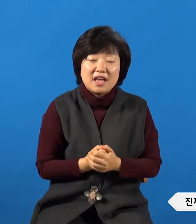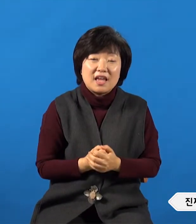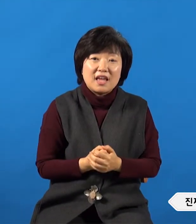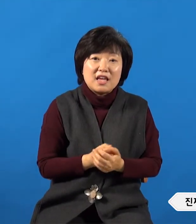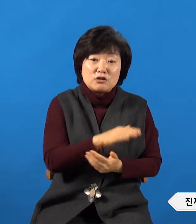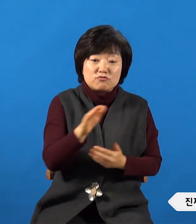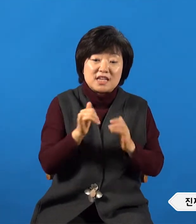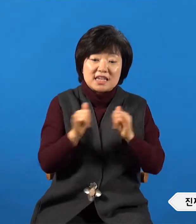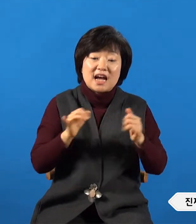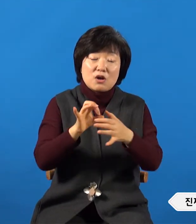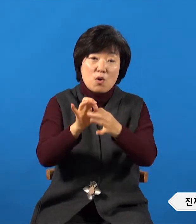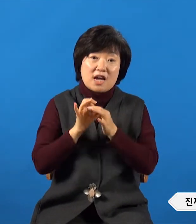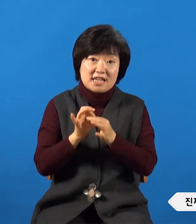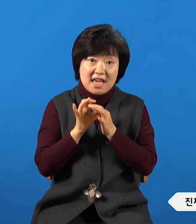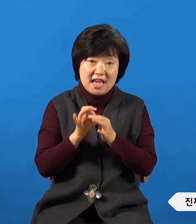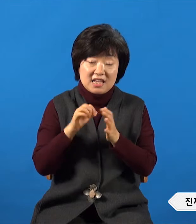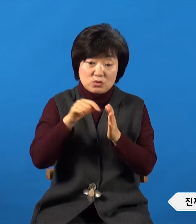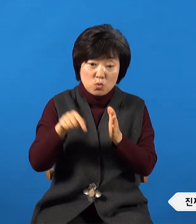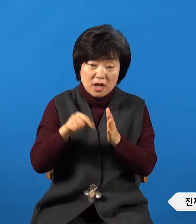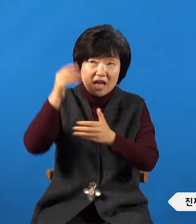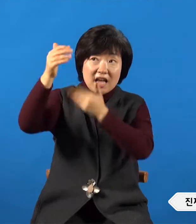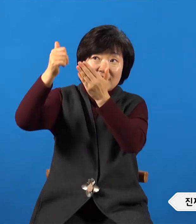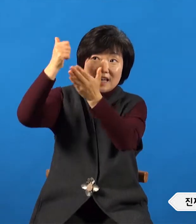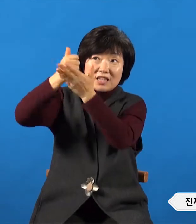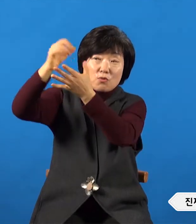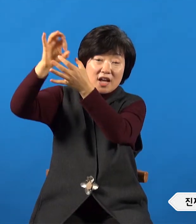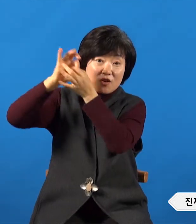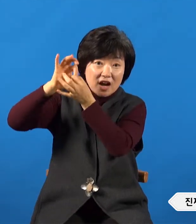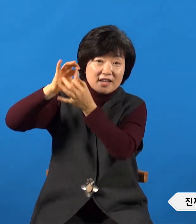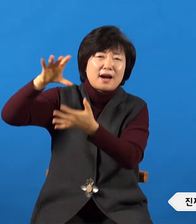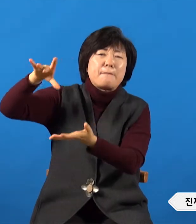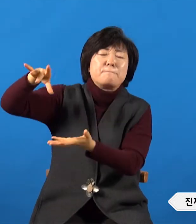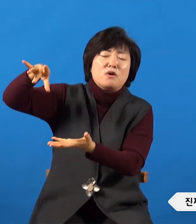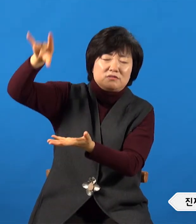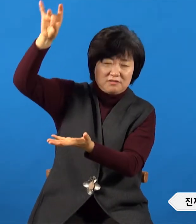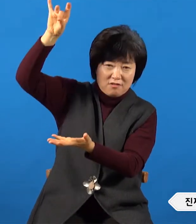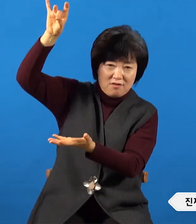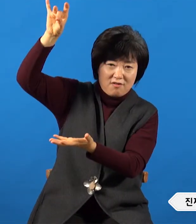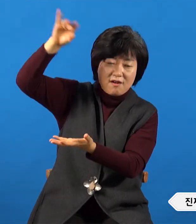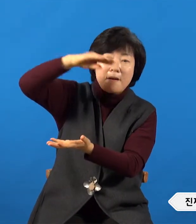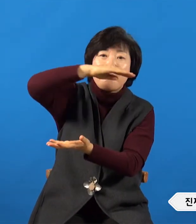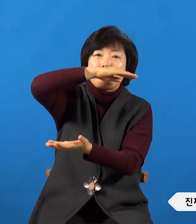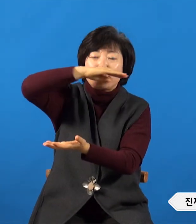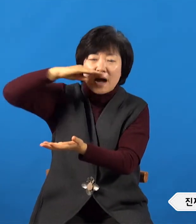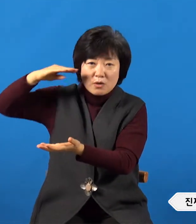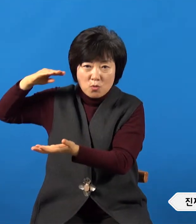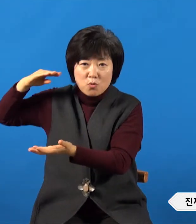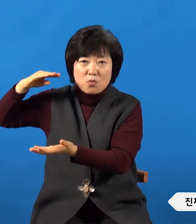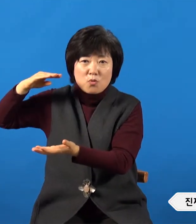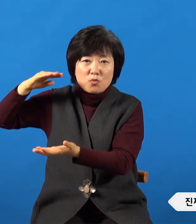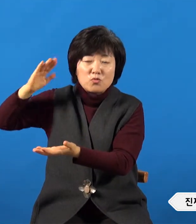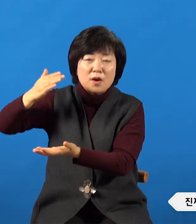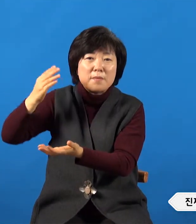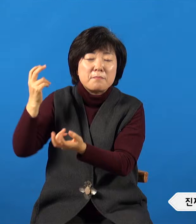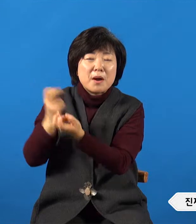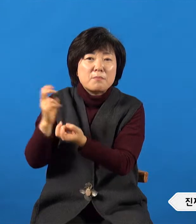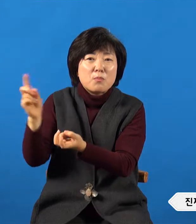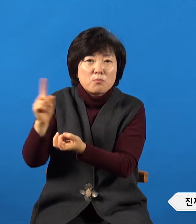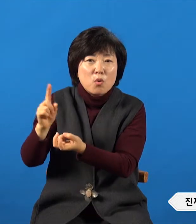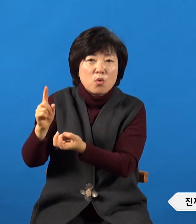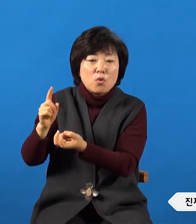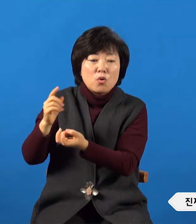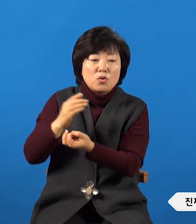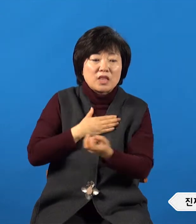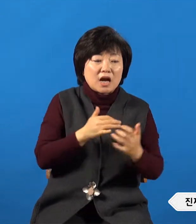그렇다면 우리의 인간 관계 가운데 하나님과의 관계가 먼저 바로 되올 수 있는가? 지금 나의